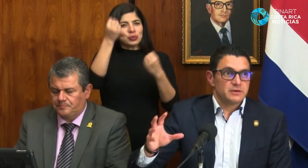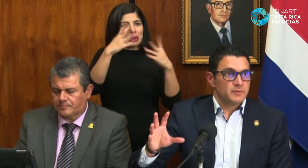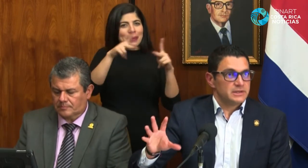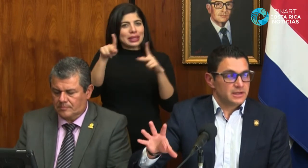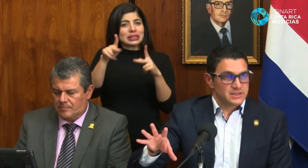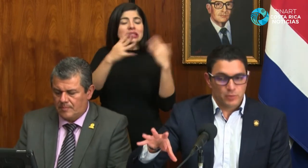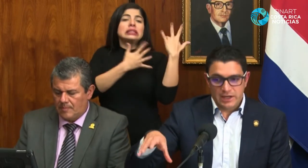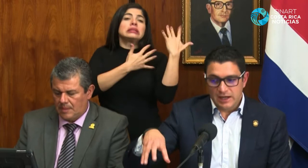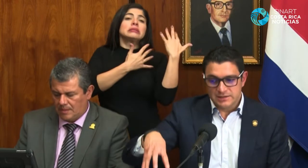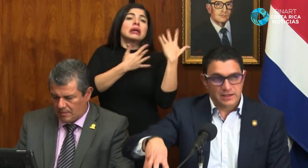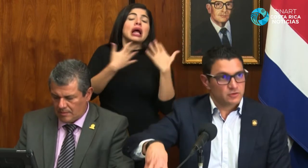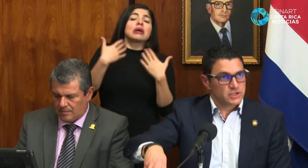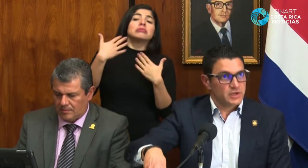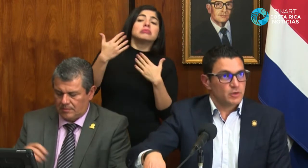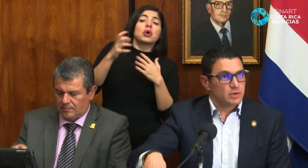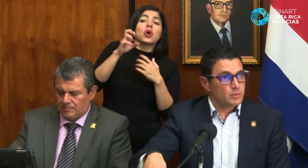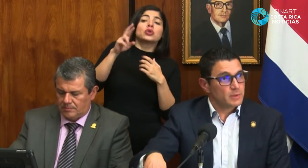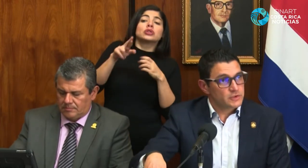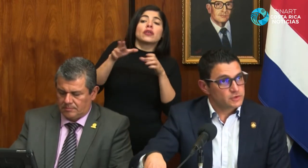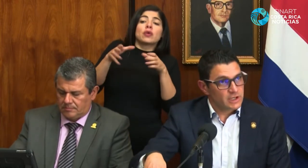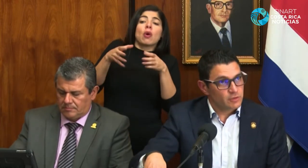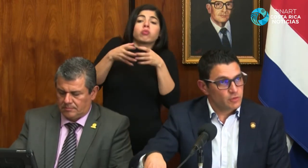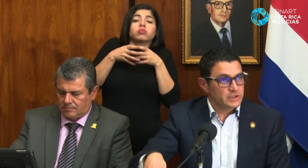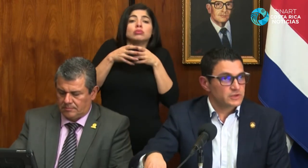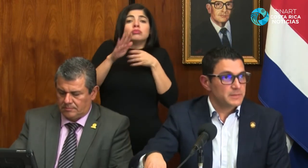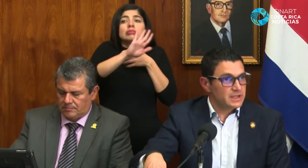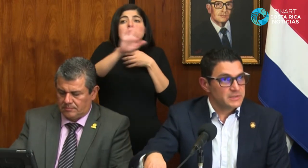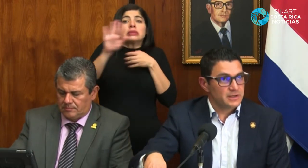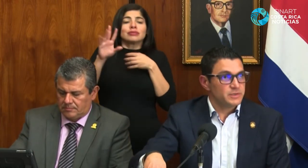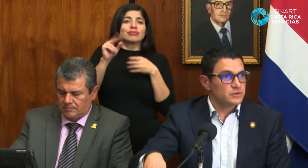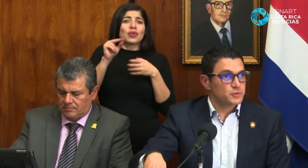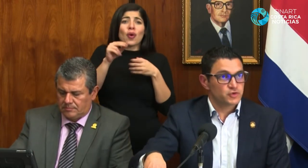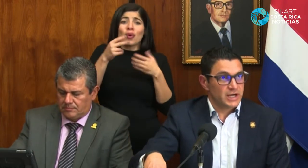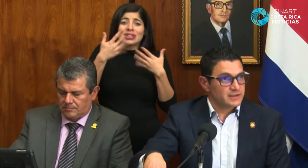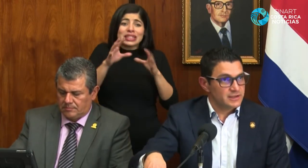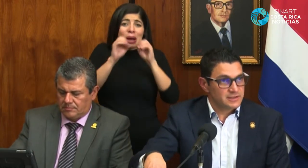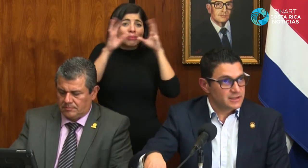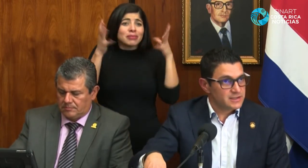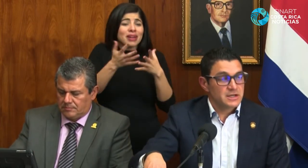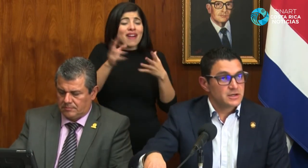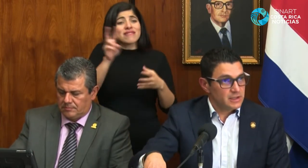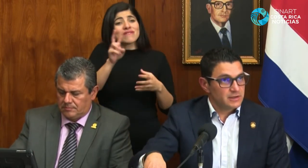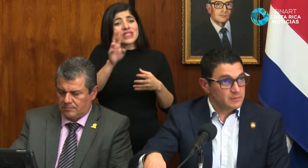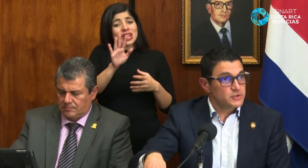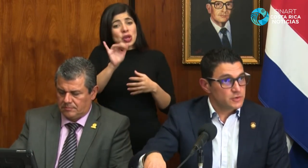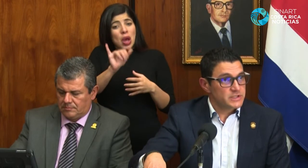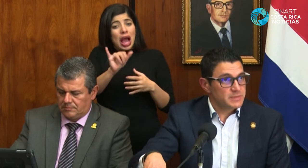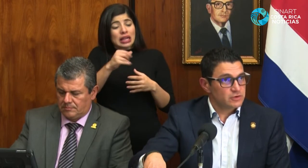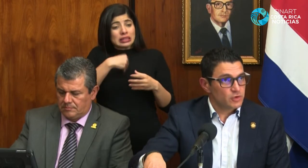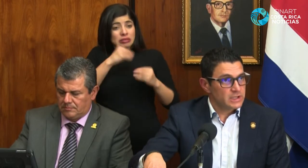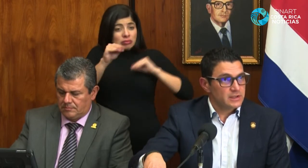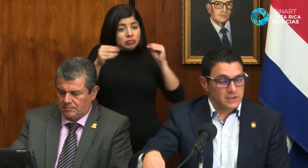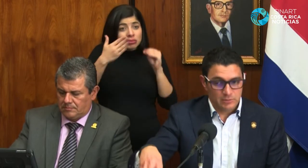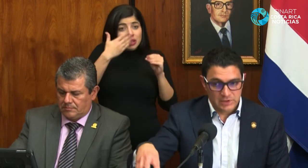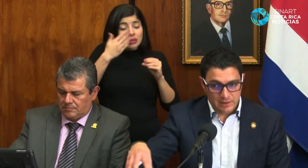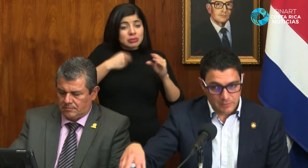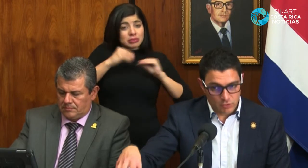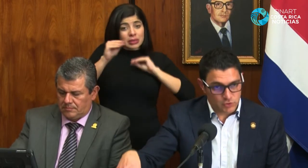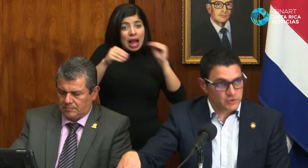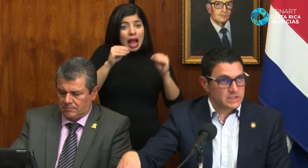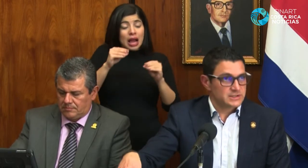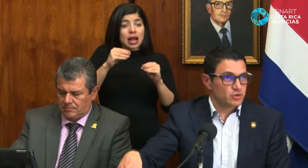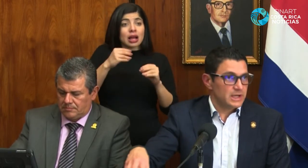espera eventualmente que se pueda aislar Costa Rica en una burbuja, pero eso ya no ocurre, es una pandemia. El virus, por sus características de transmisión respiratoria y